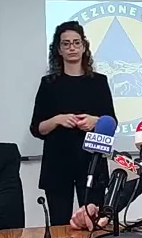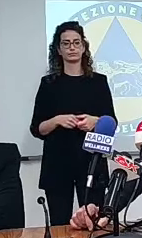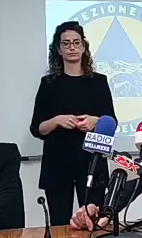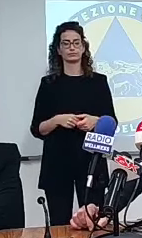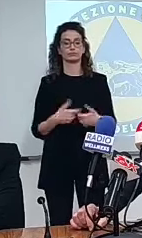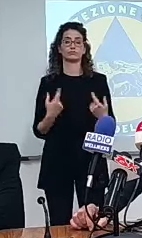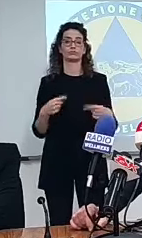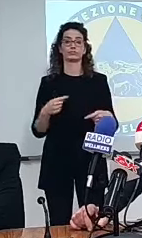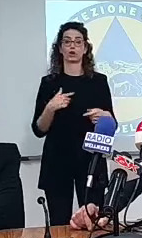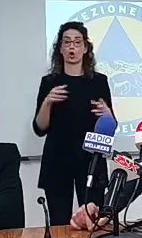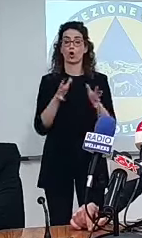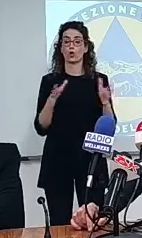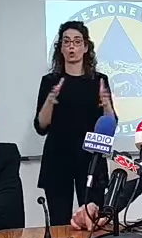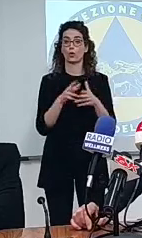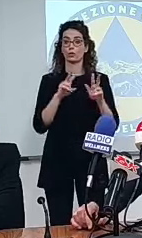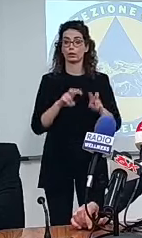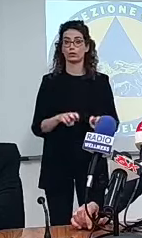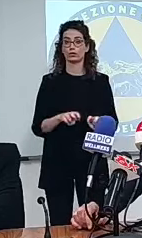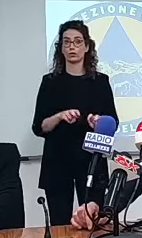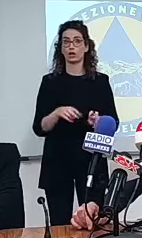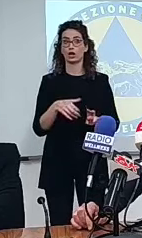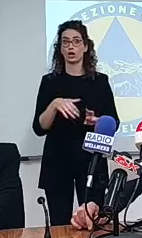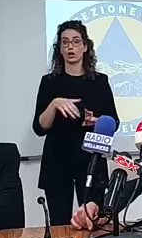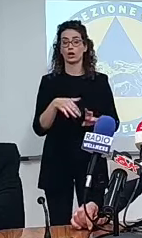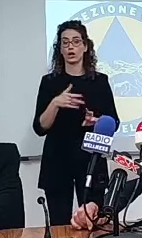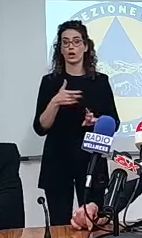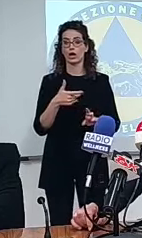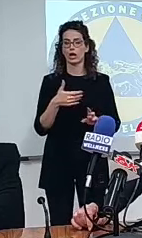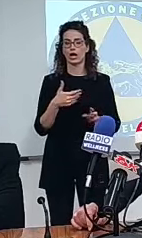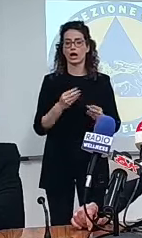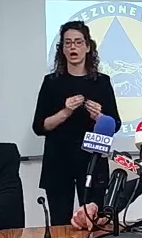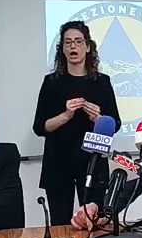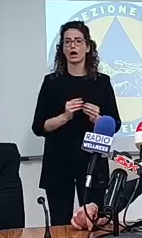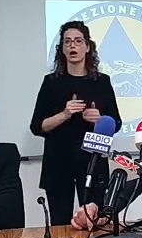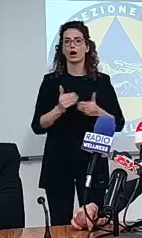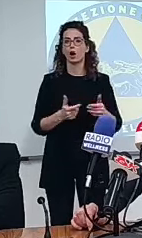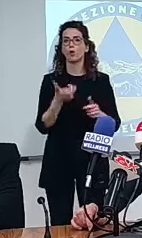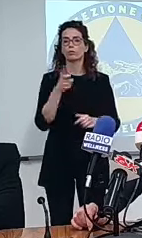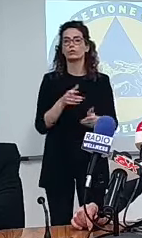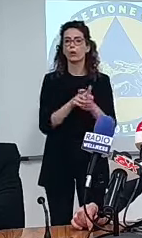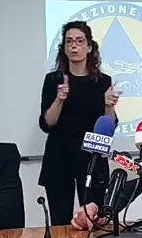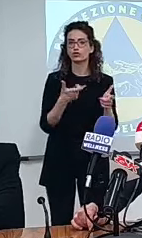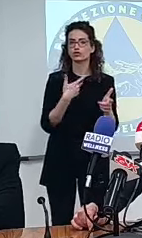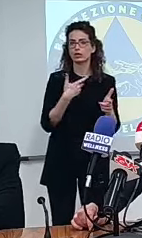Del resto questa commissione la si fa perché la maggioranza l'ha voluta, voglio ricordarvi.